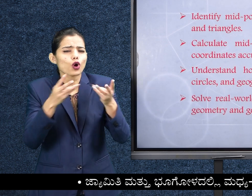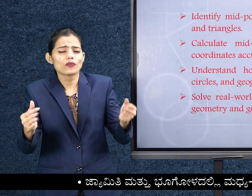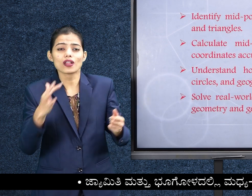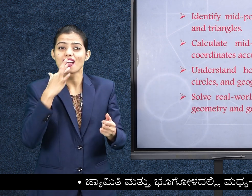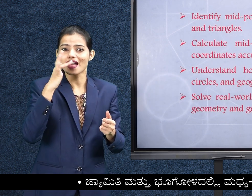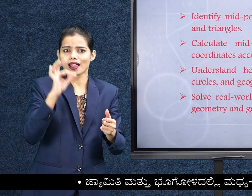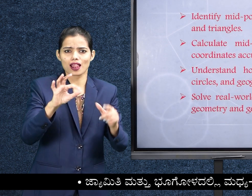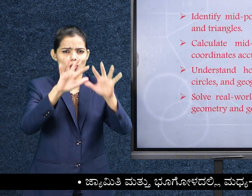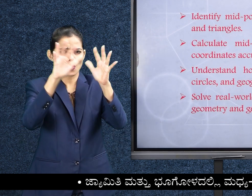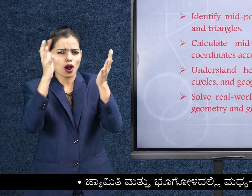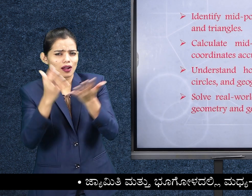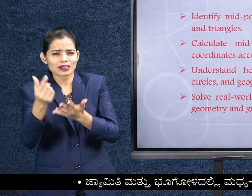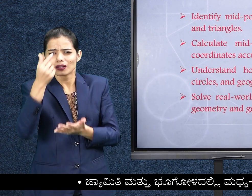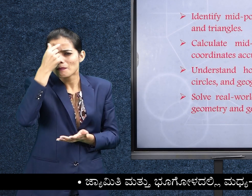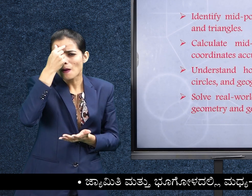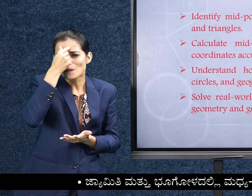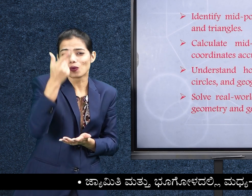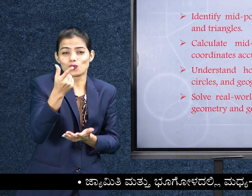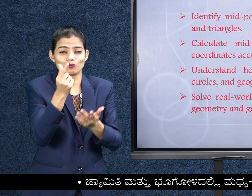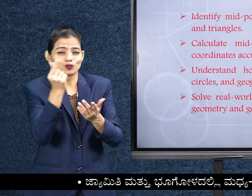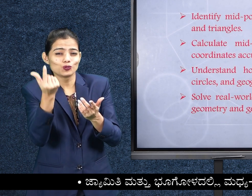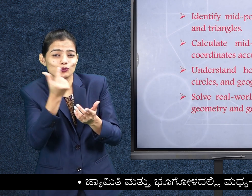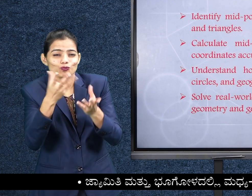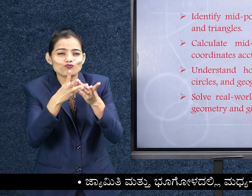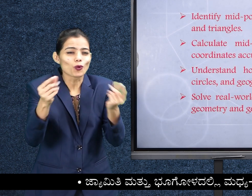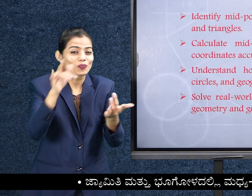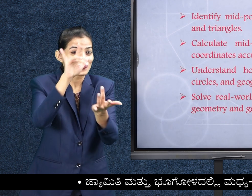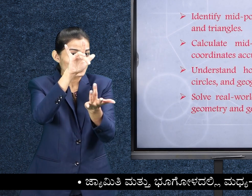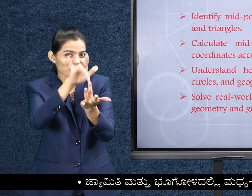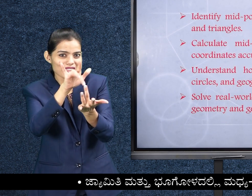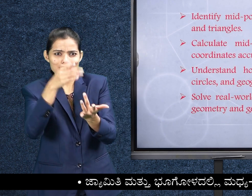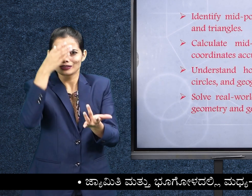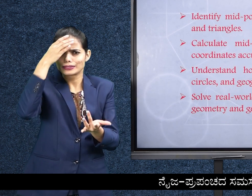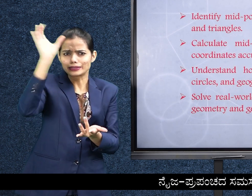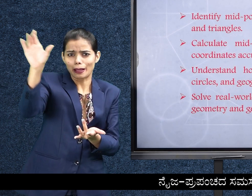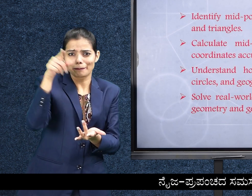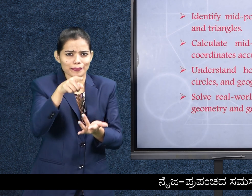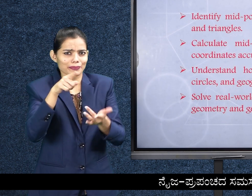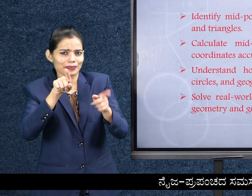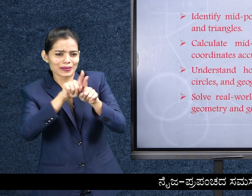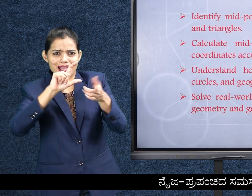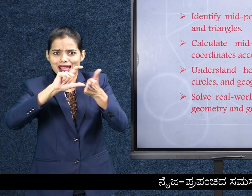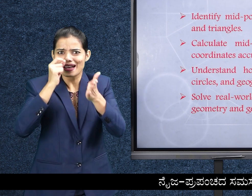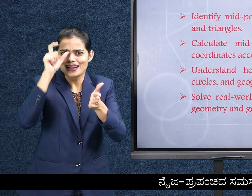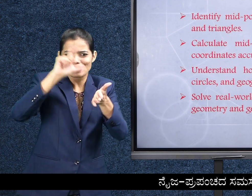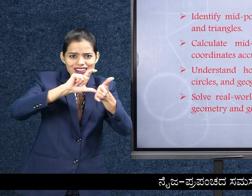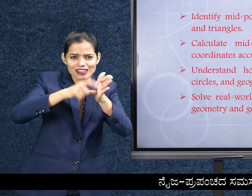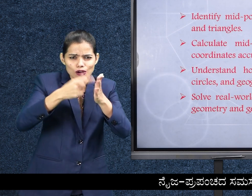ಜ್ಯಾಮಿತಿ ಮತ್ತು ಭೂಗೋಳದಲ್ಲಿ ಮಧ್ಯಬಿಂದು ಪರಿಕಲ್ಪನೆಗಳನ್ನು ಬಳಸಿಕೊಂಡು ನೈಜ ಪ್ರಪಂಚದ ಸಮಸ್ಯೆಗಳನ್ನು